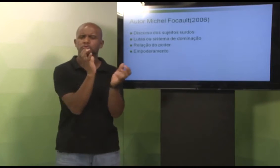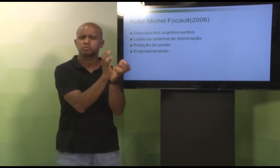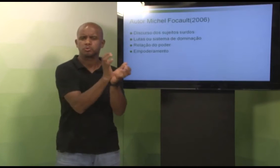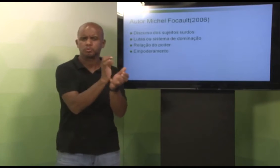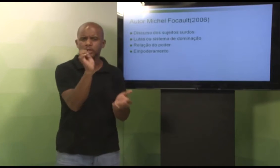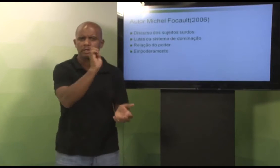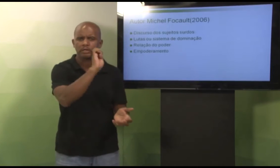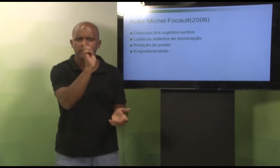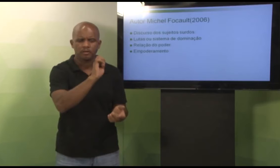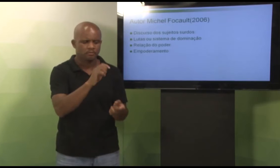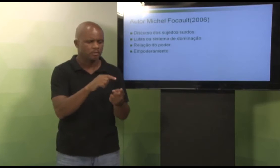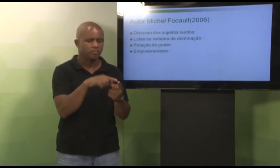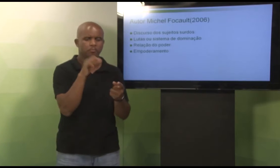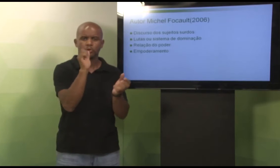direitos.